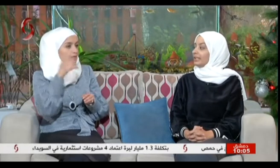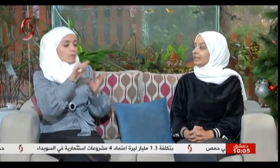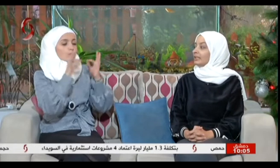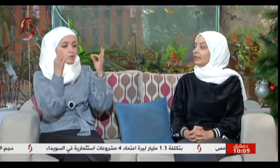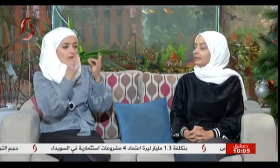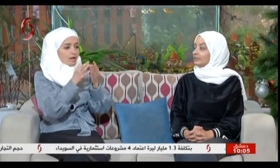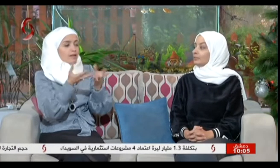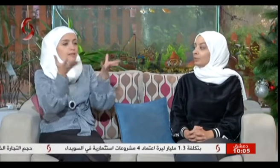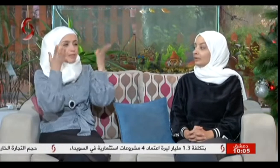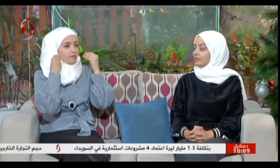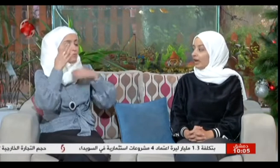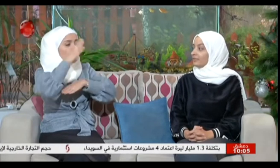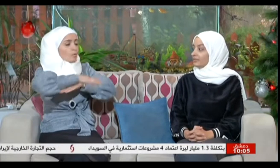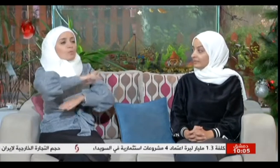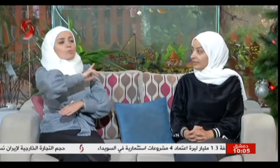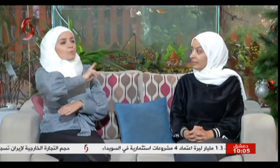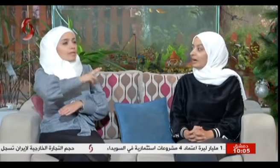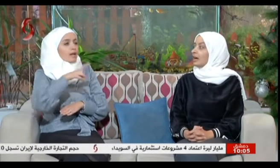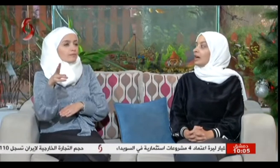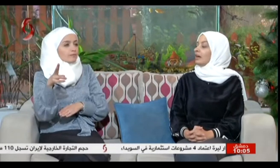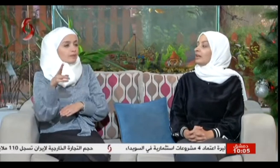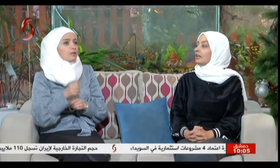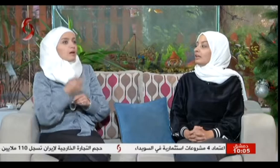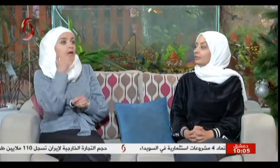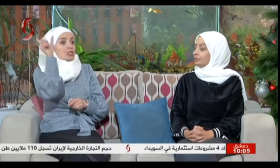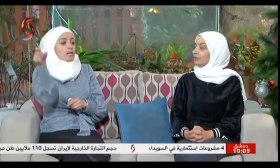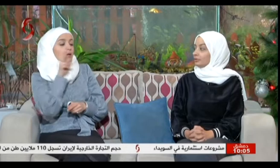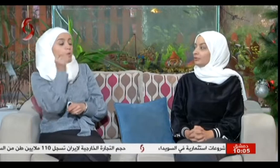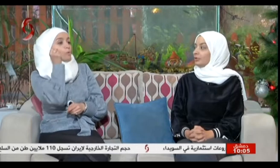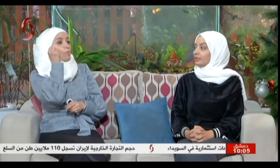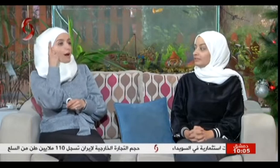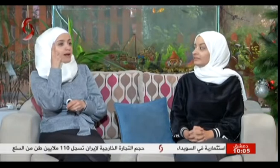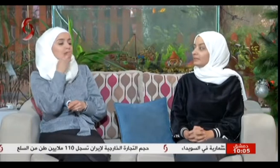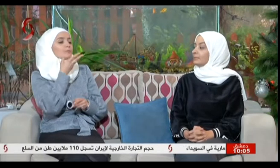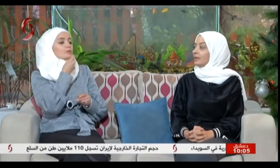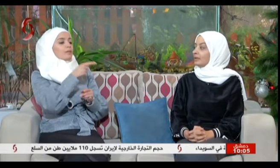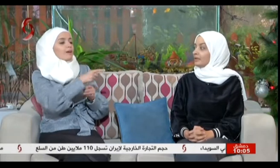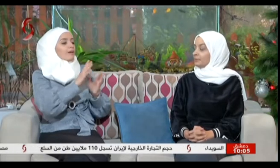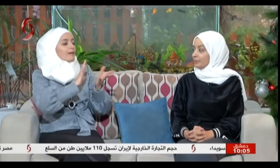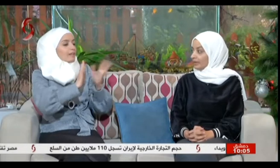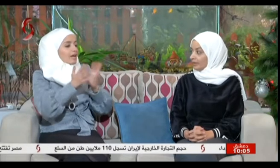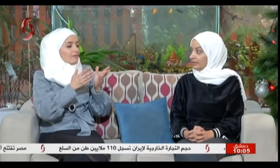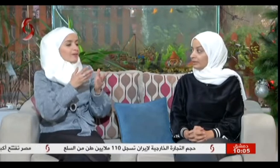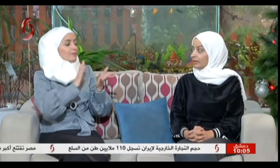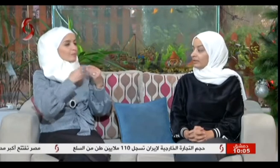فمن شان هيك الصم وضعاف السمع يفترض أنه يتم